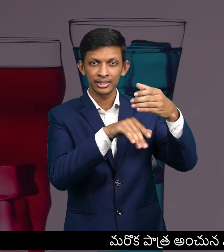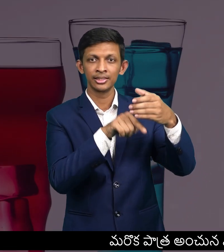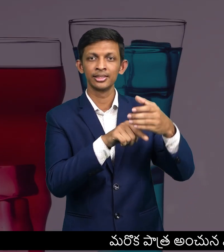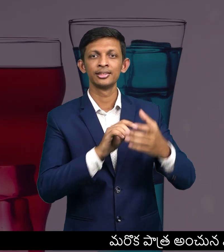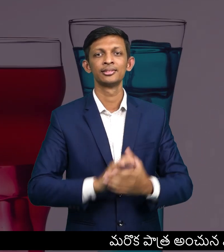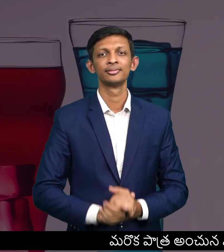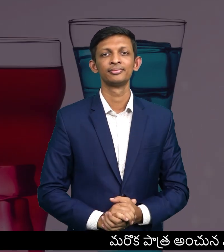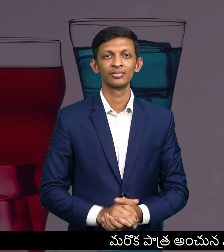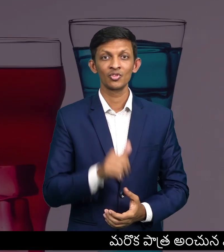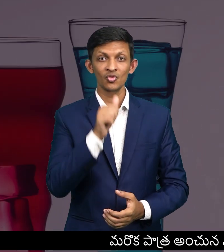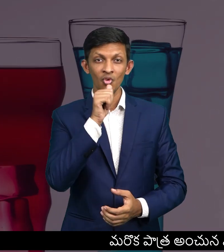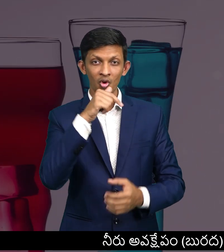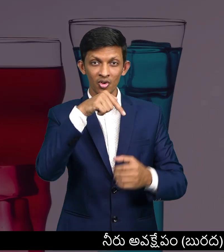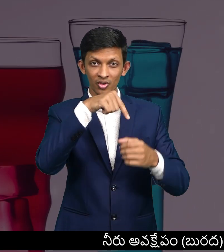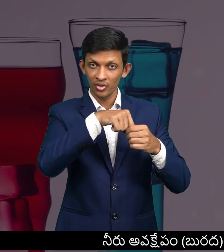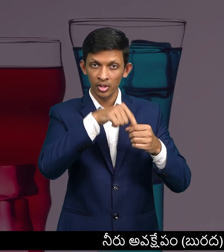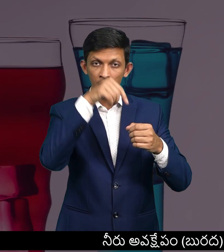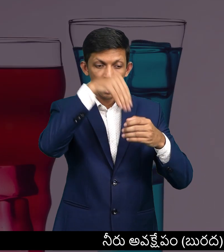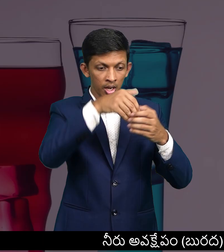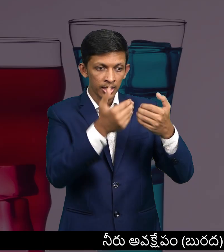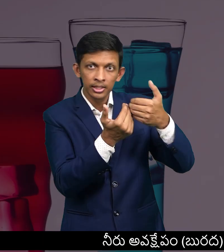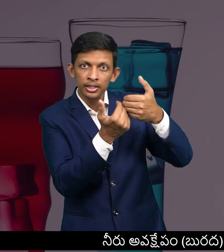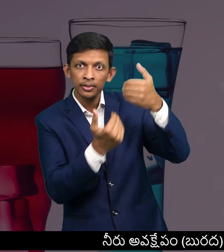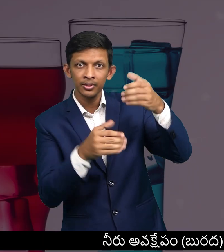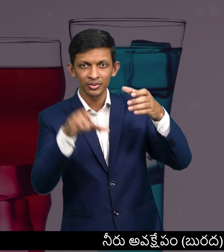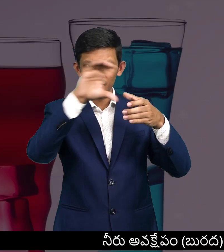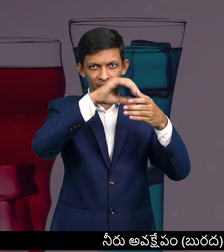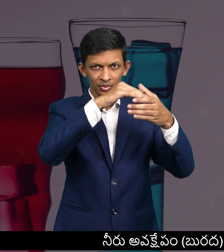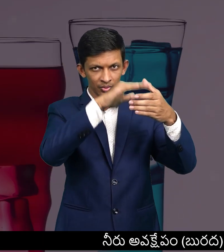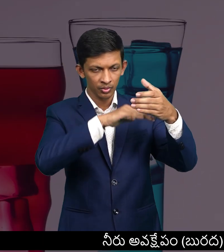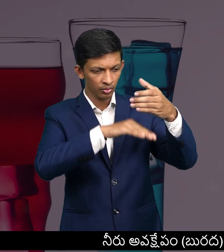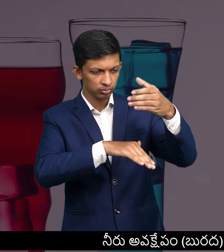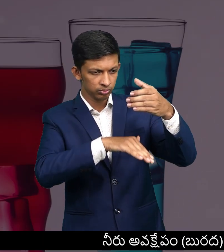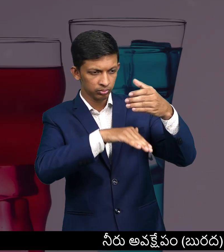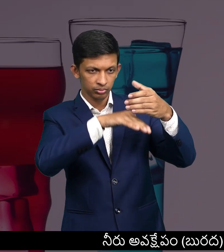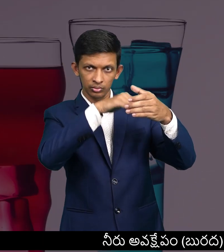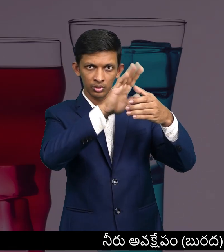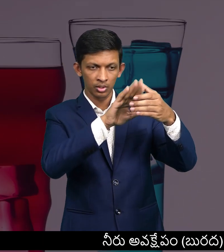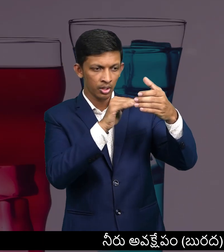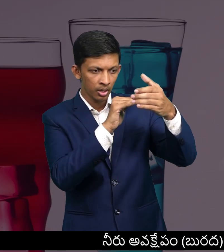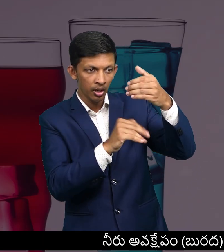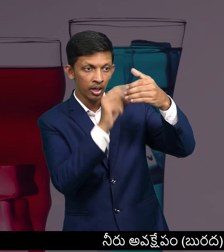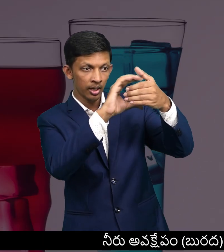పట్టుకోవాలి. నీరు అవక్షేపం బురద నుండి వేరు చేయబడుతుంది.